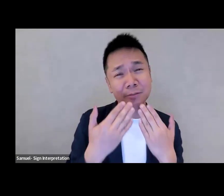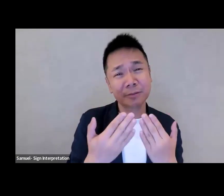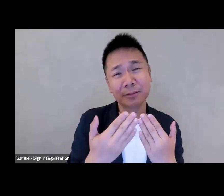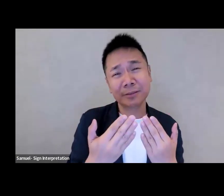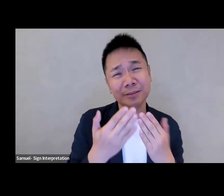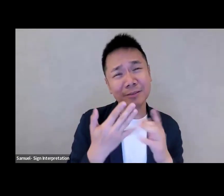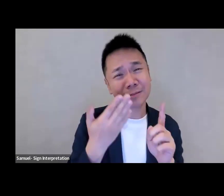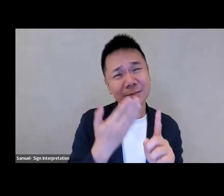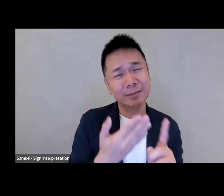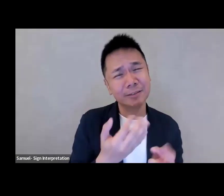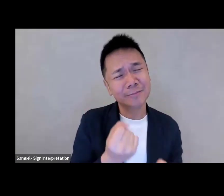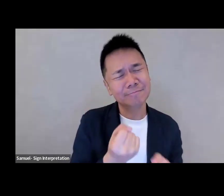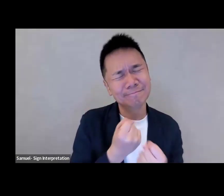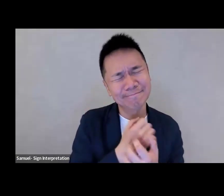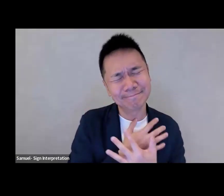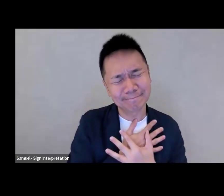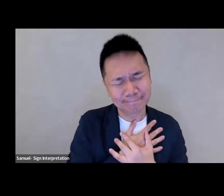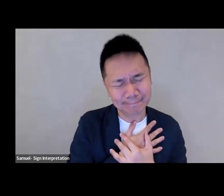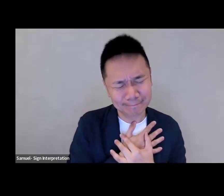瓦。